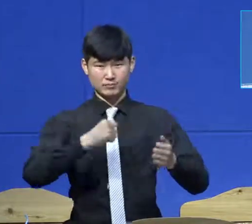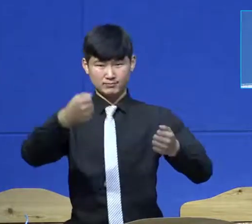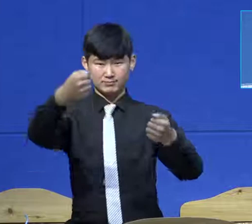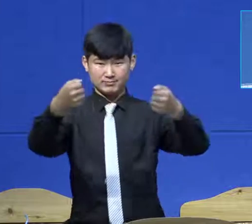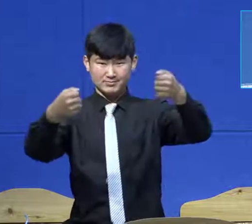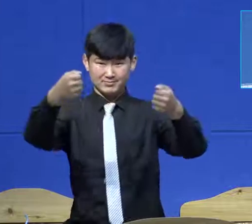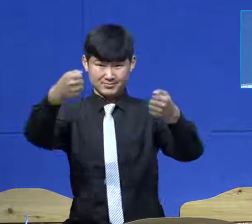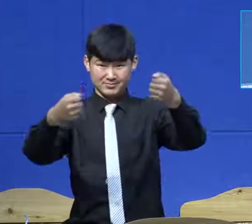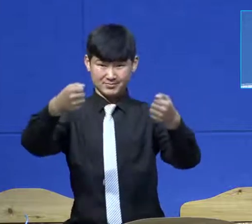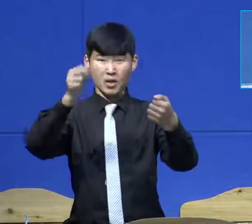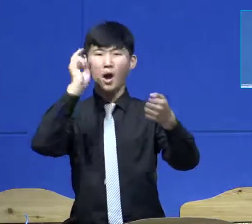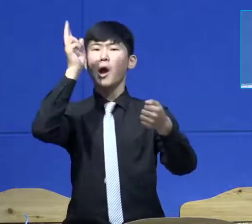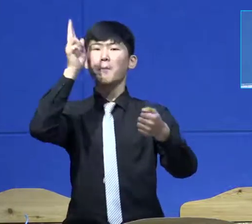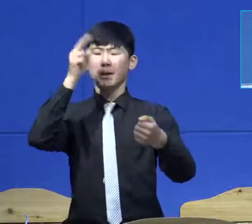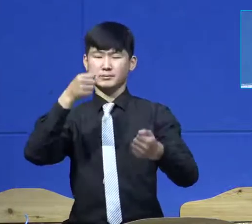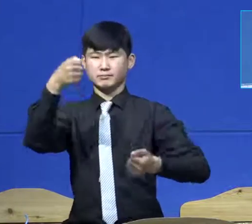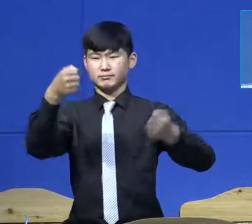унаад компани руугаа